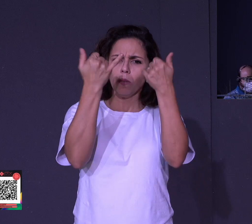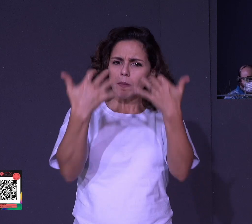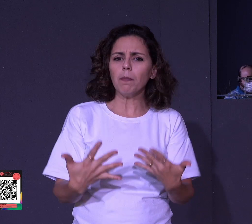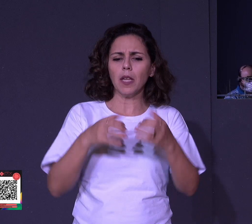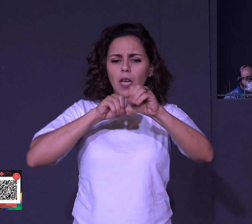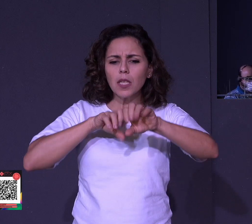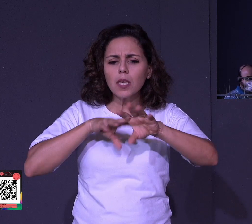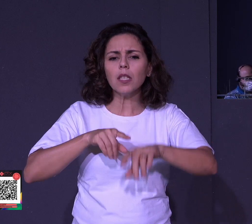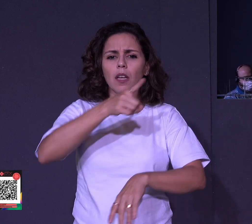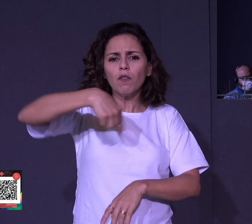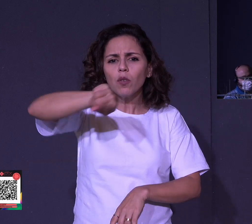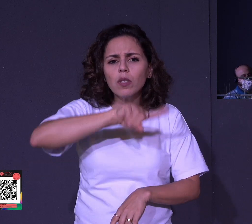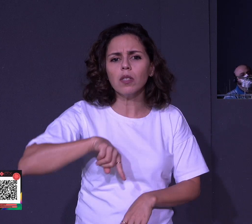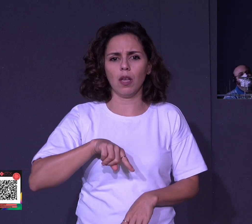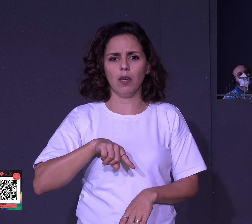transformai-vos. Terceiro,